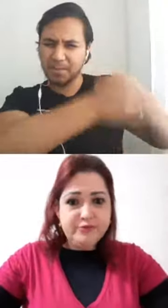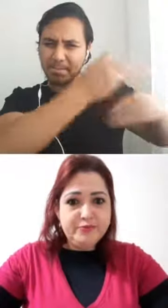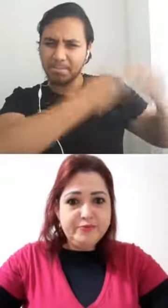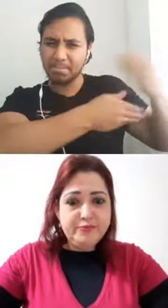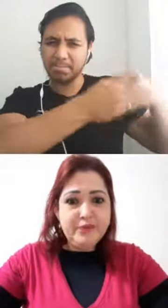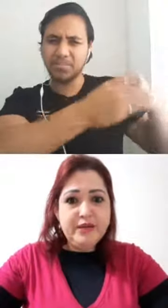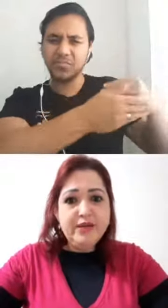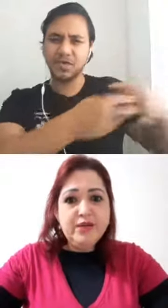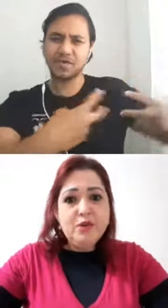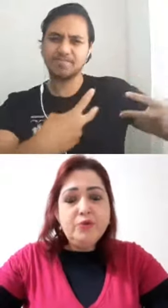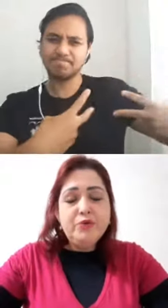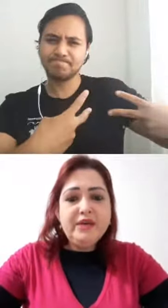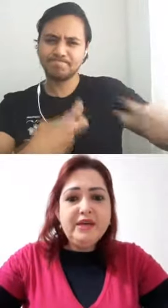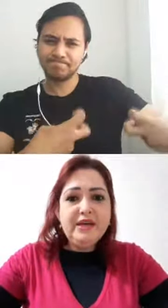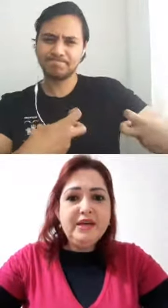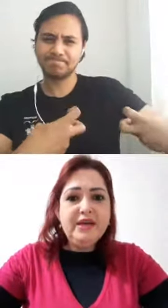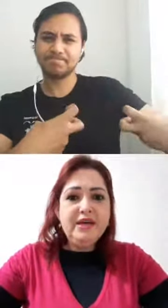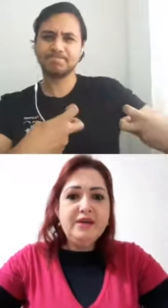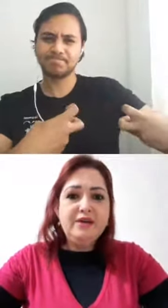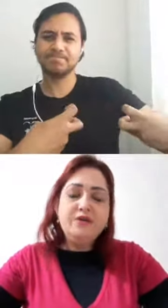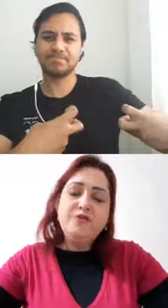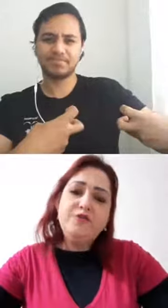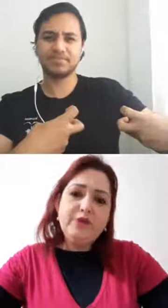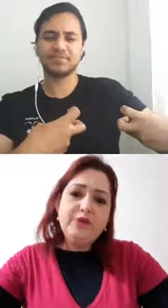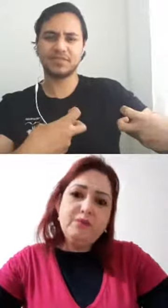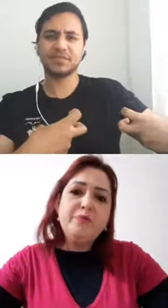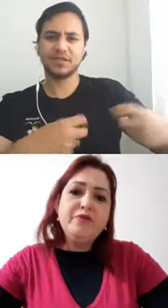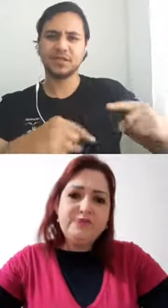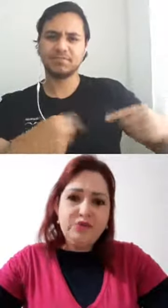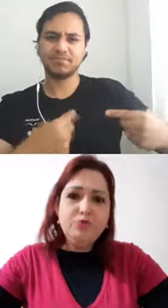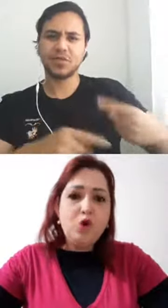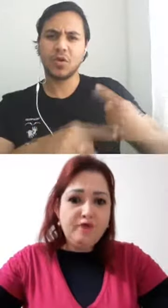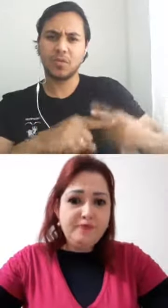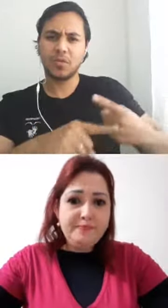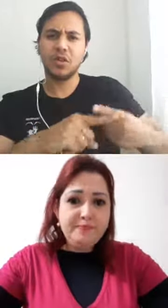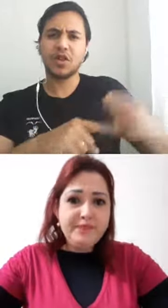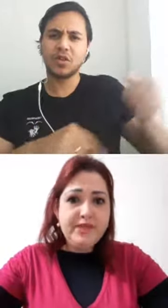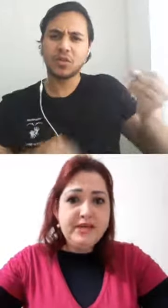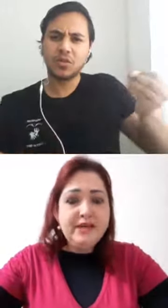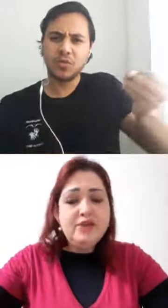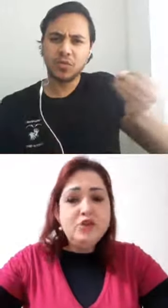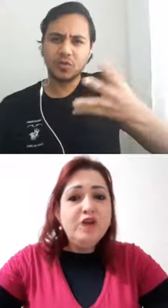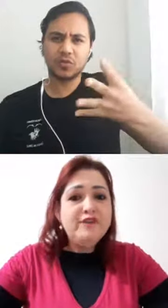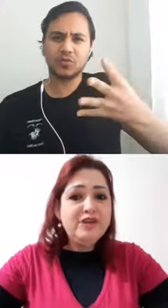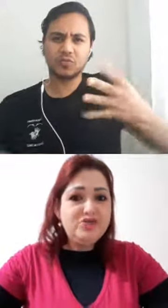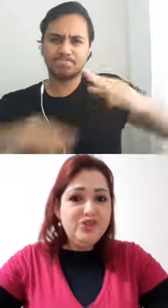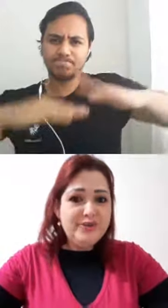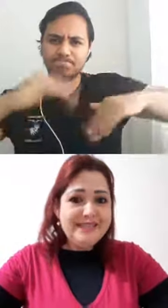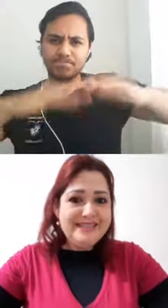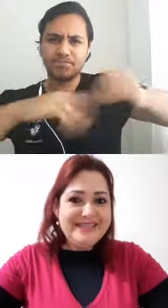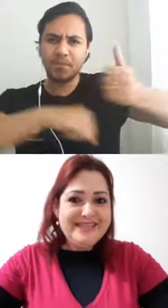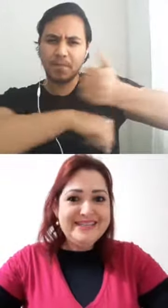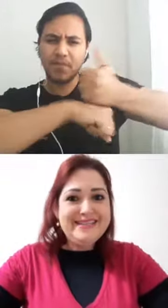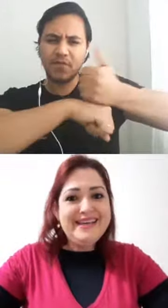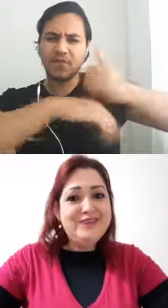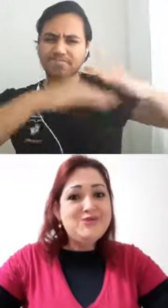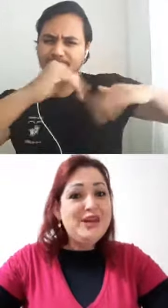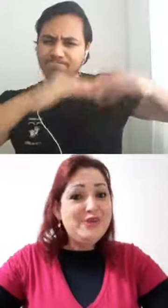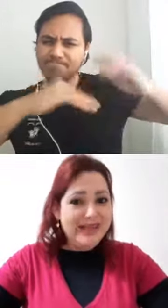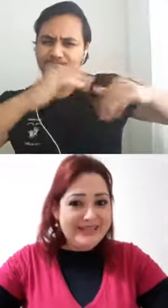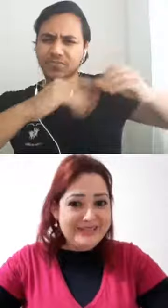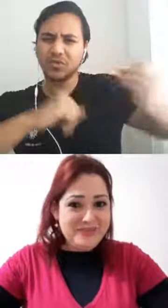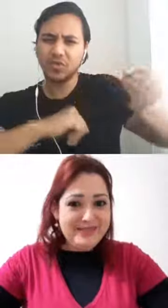reconhecimento, né? Porque é uma profissão nova, né? Nova que eu digo assim,